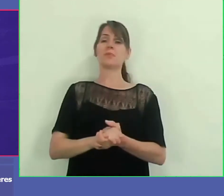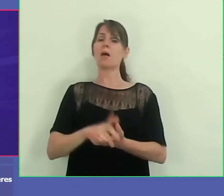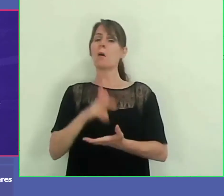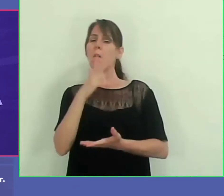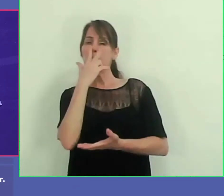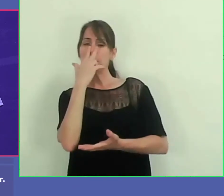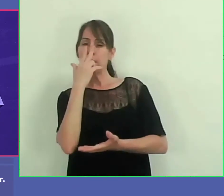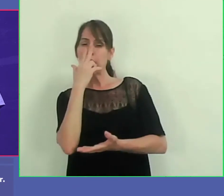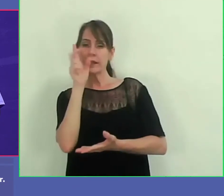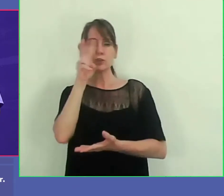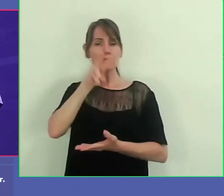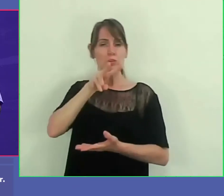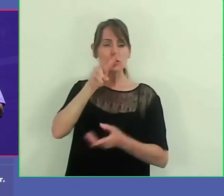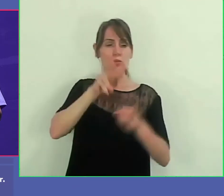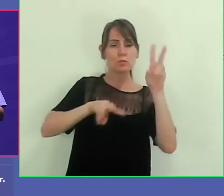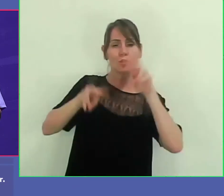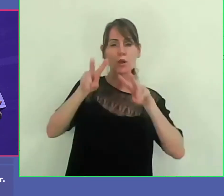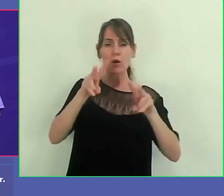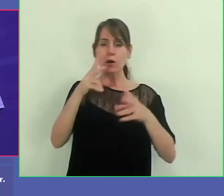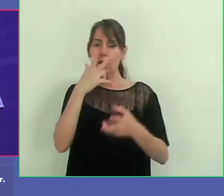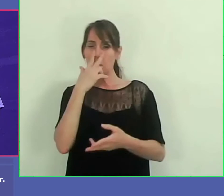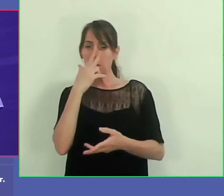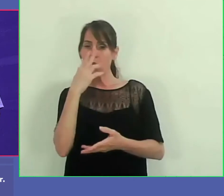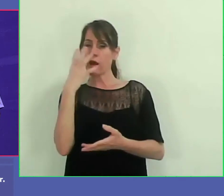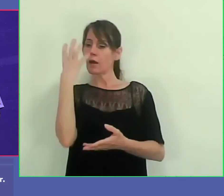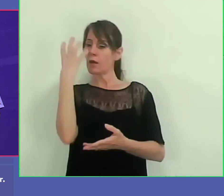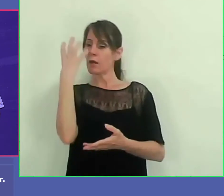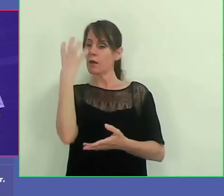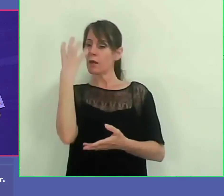Além de tudo isso, irmãos, ainda tem a aparência de piedade.